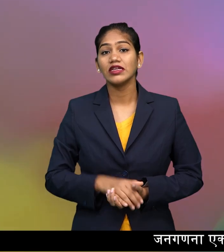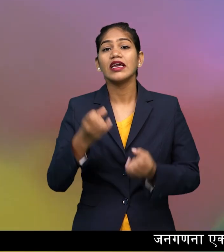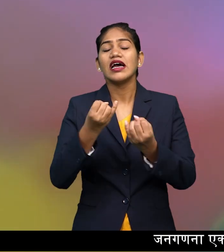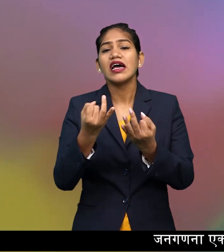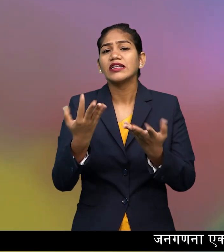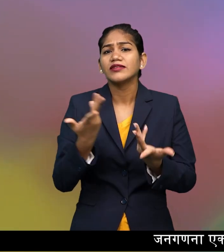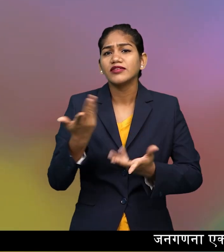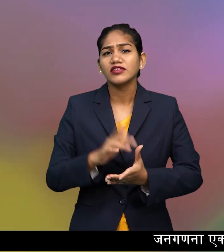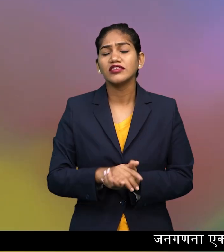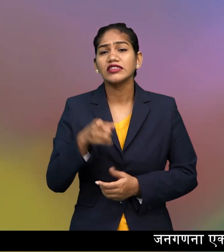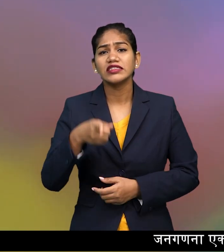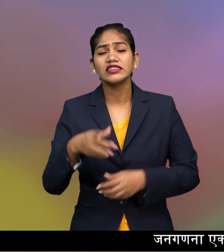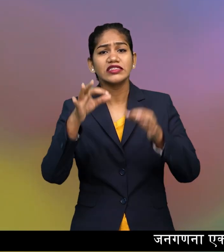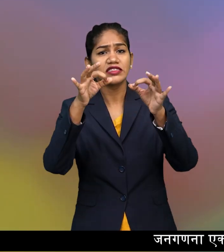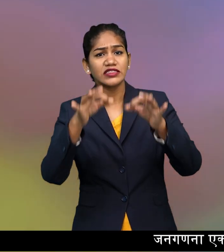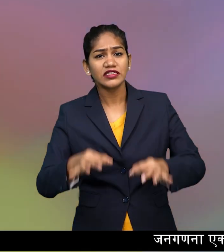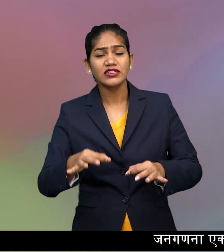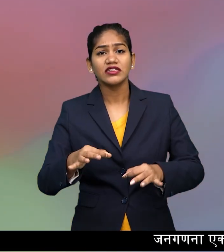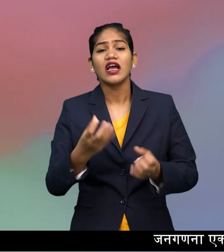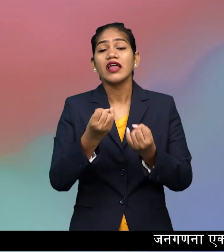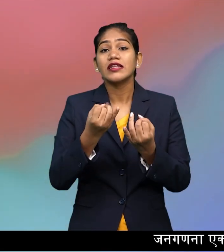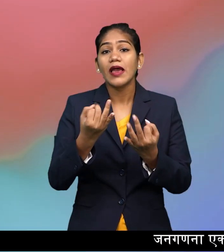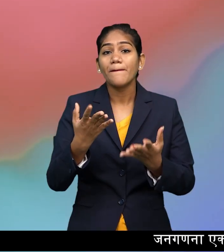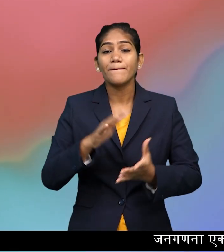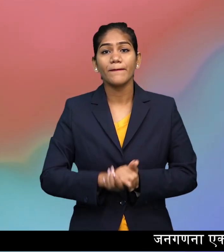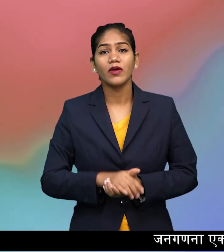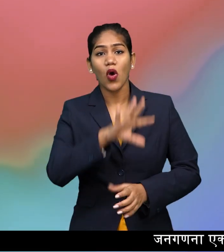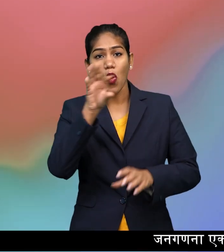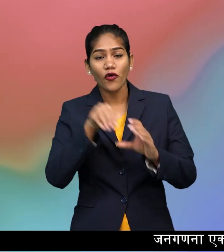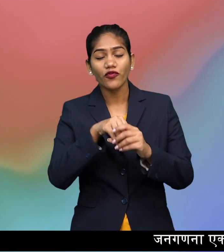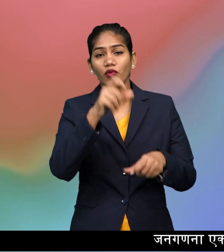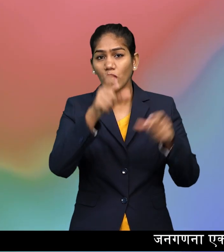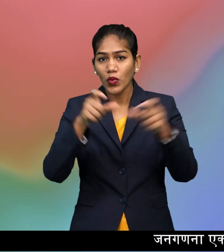जनगणना एक अधिकारित जनसंख्या गणना है